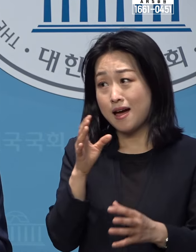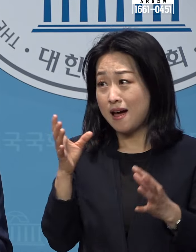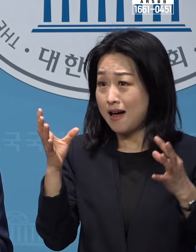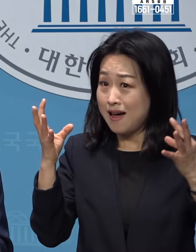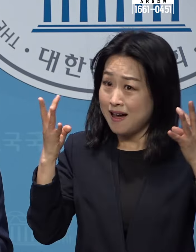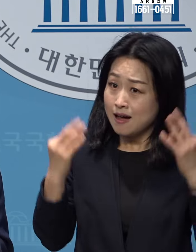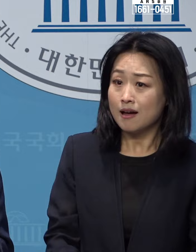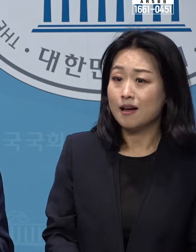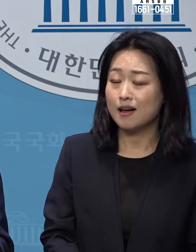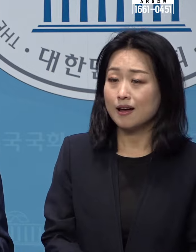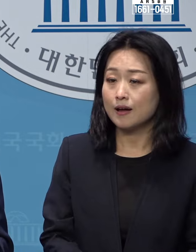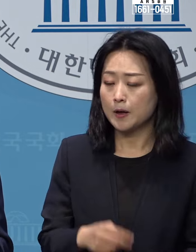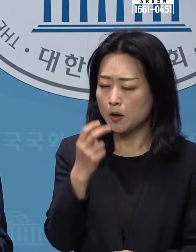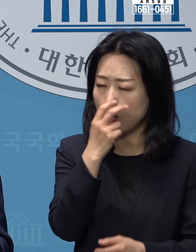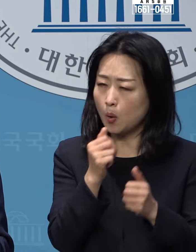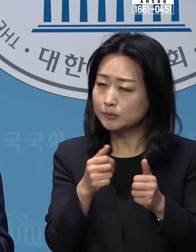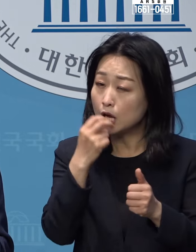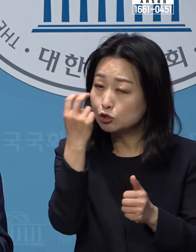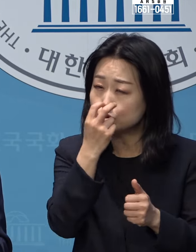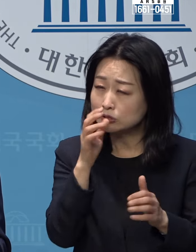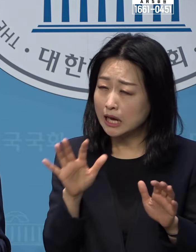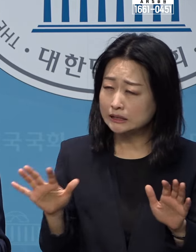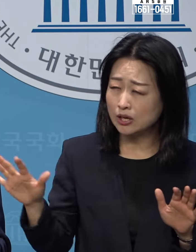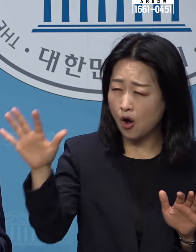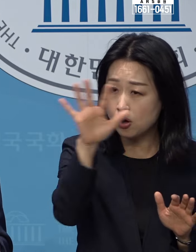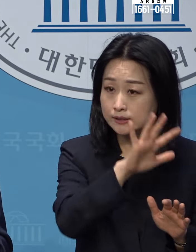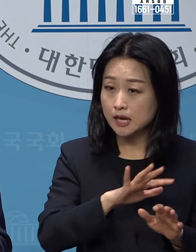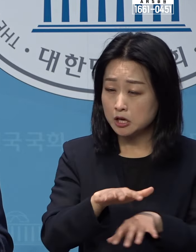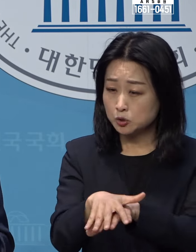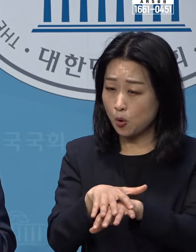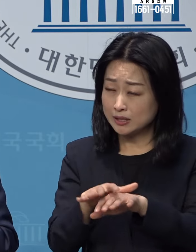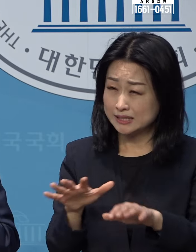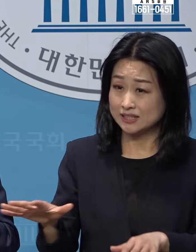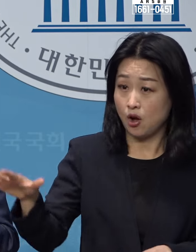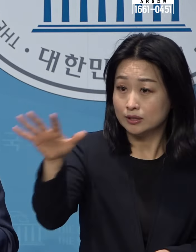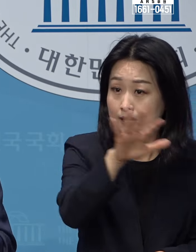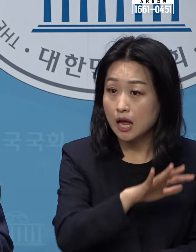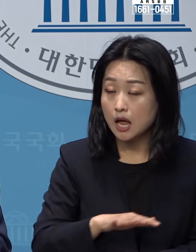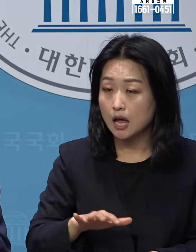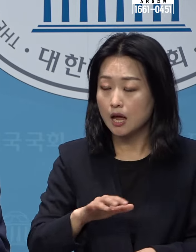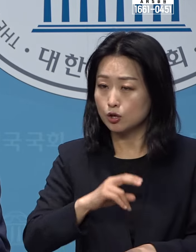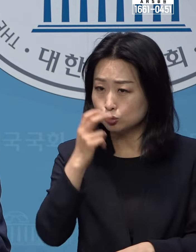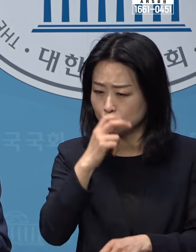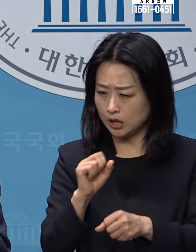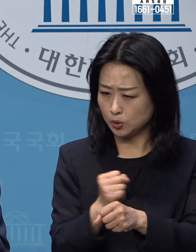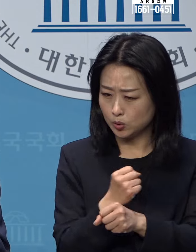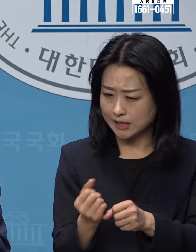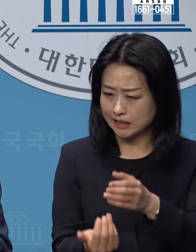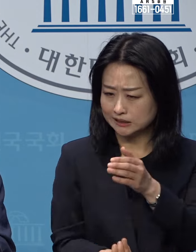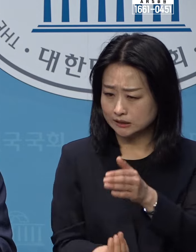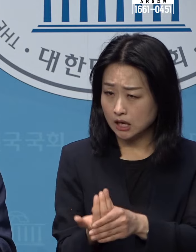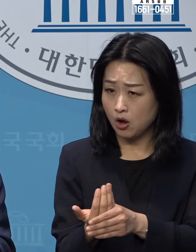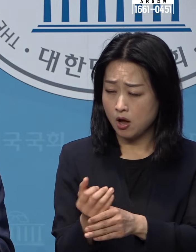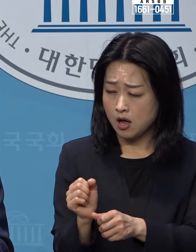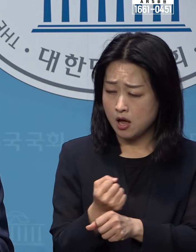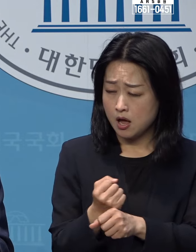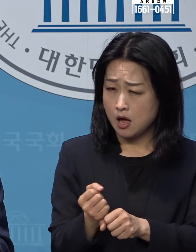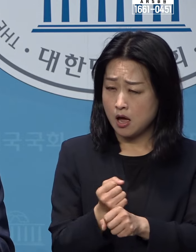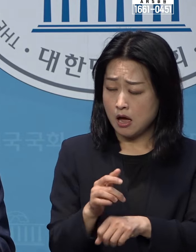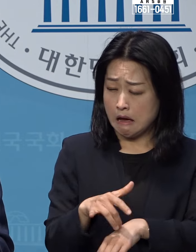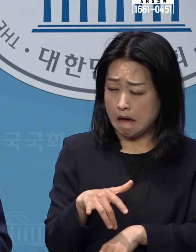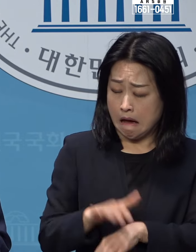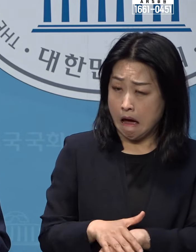일각이었습니다. 검찰 수사 전반, 조직 전체에 수사 조작, 사건 조작이 만연해